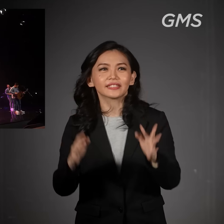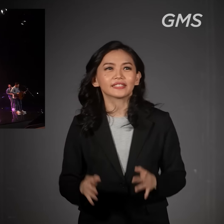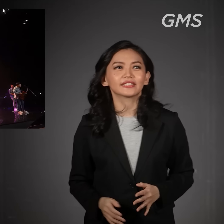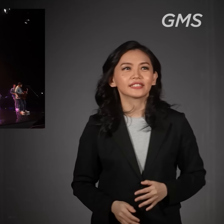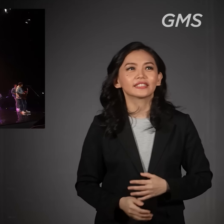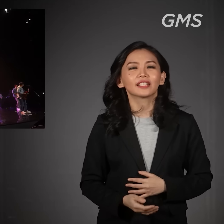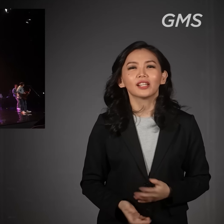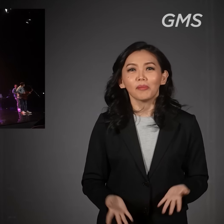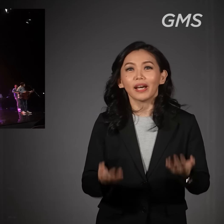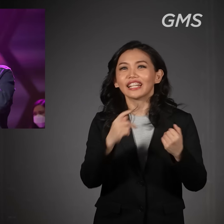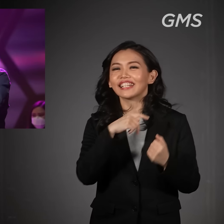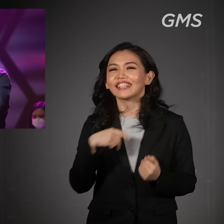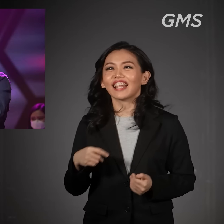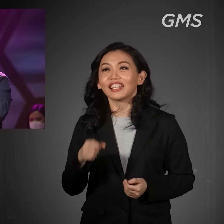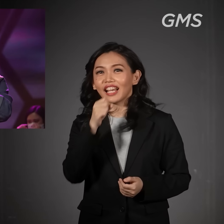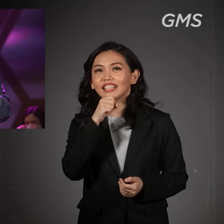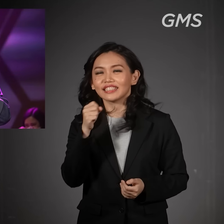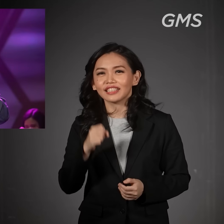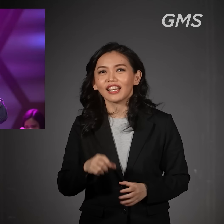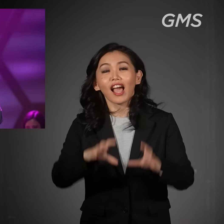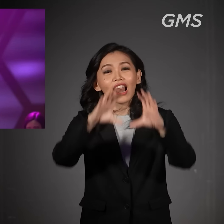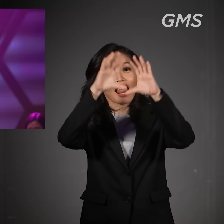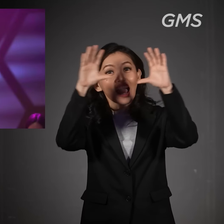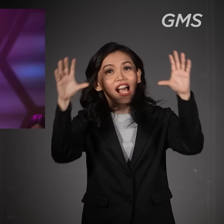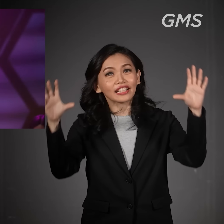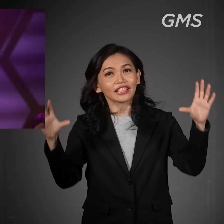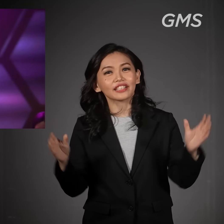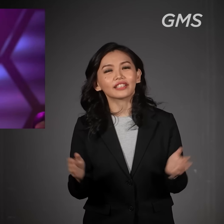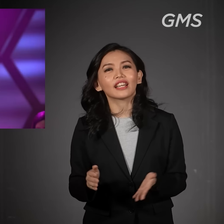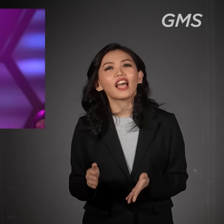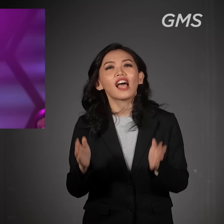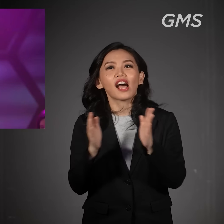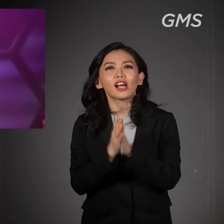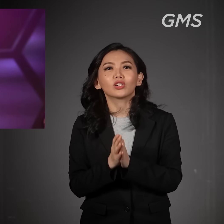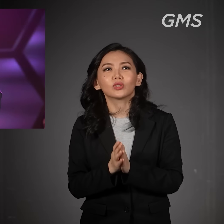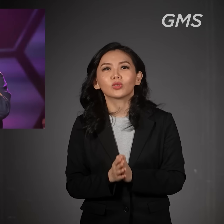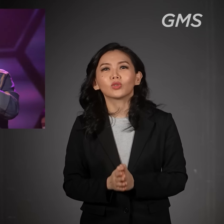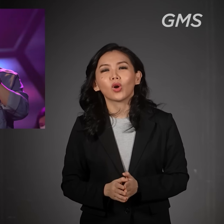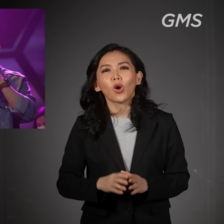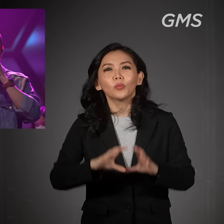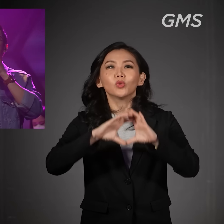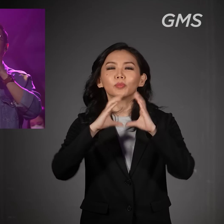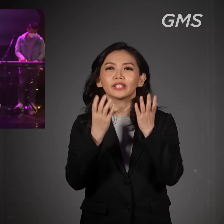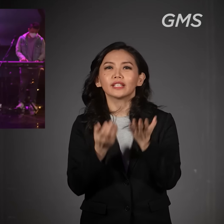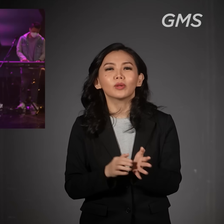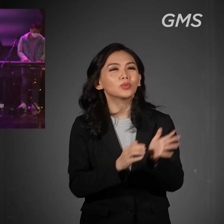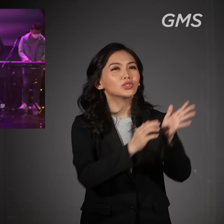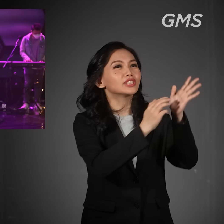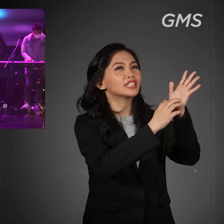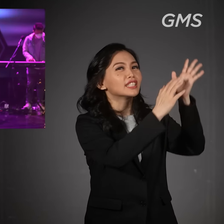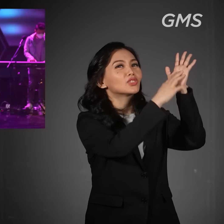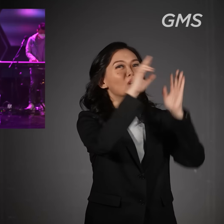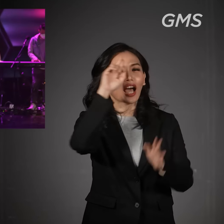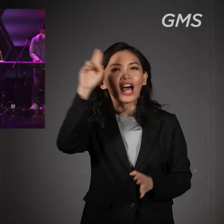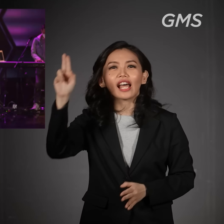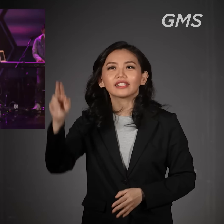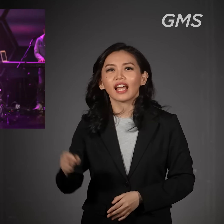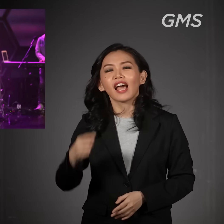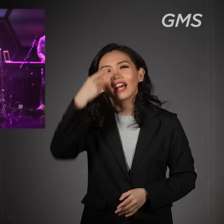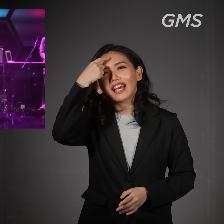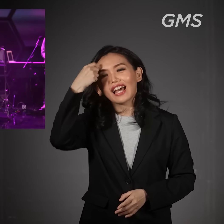Bersama nyanyikan. Langit dan bumi, pujilah Tuhan, sebab Dia